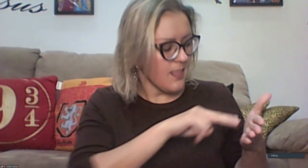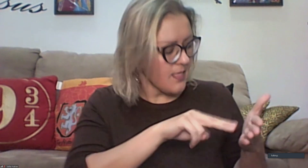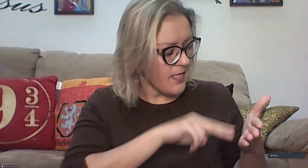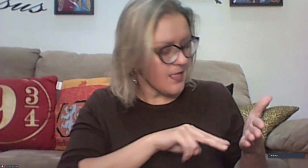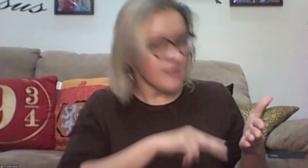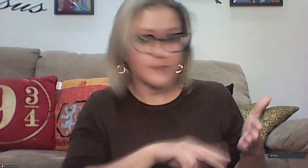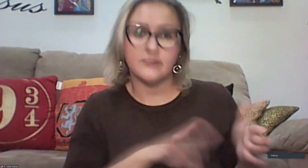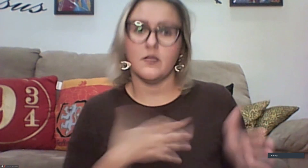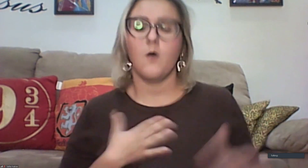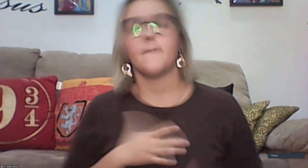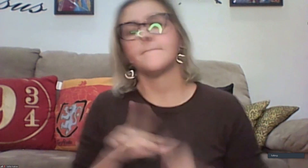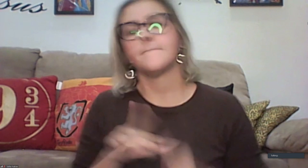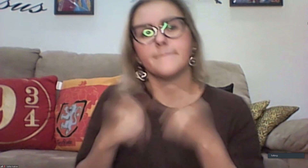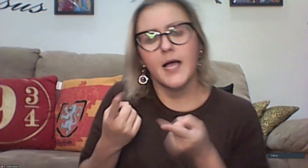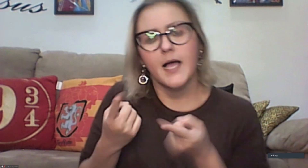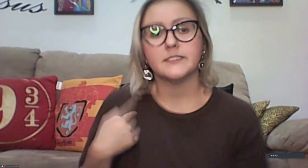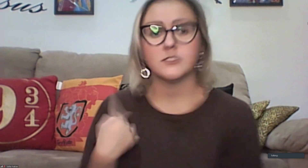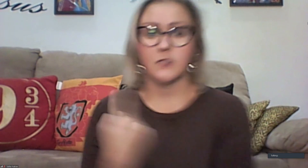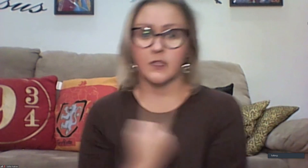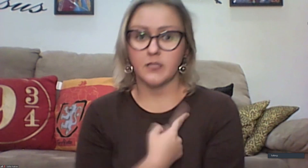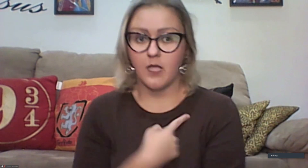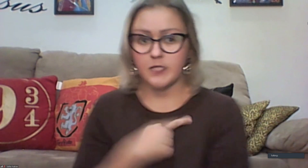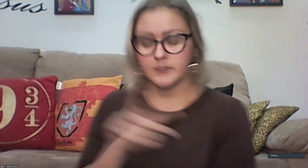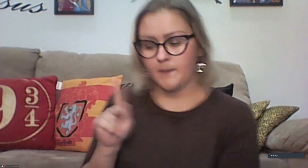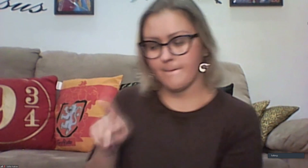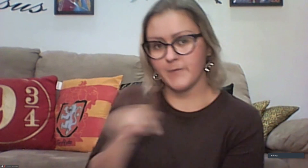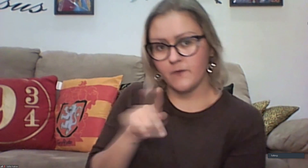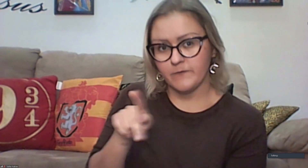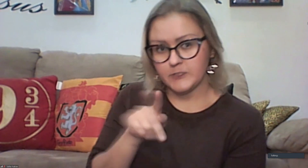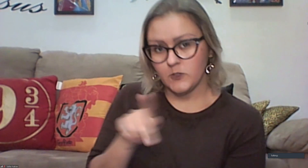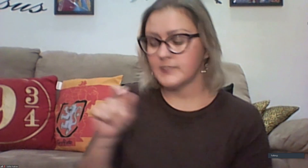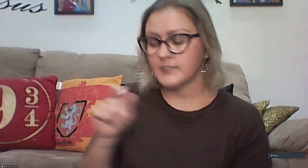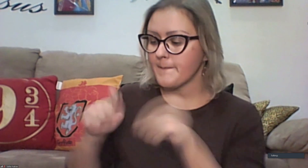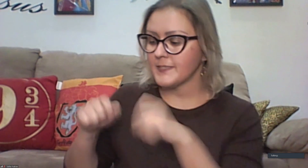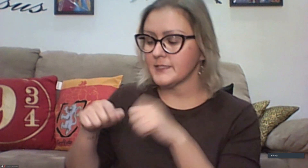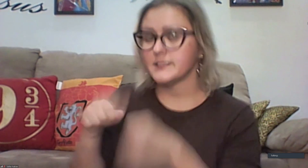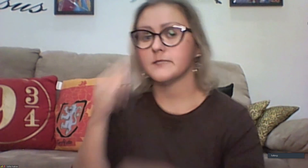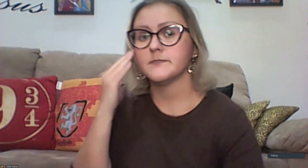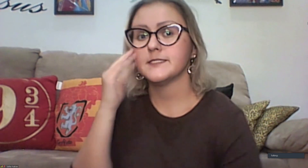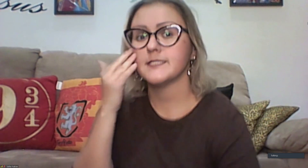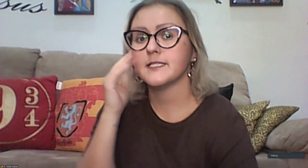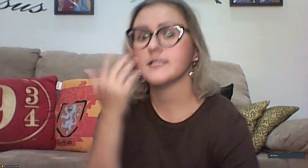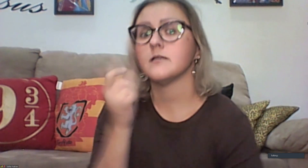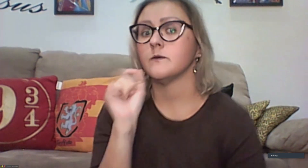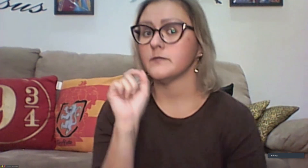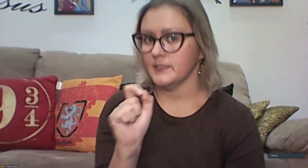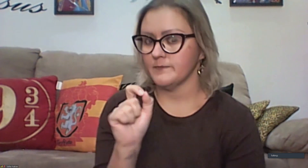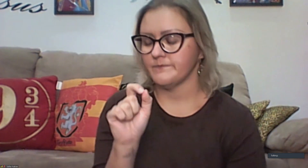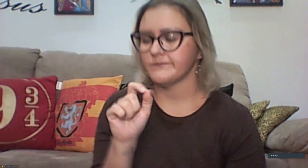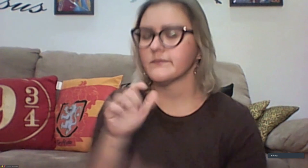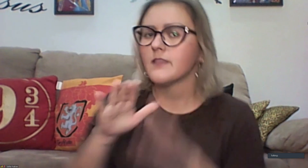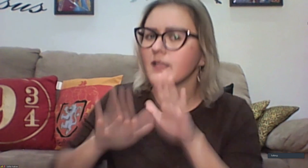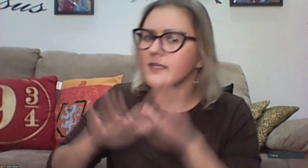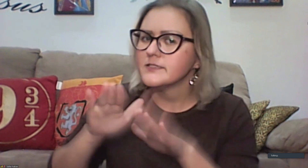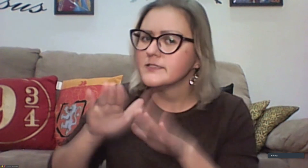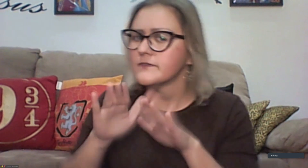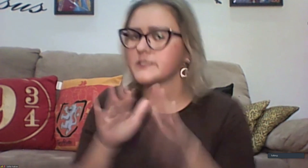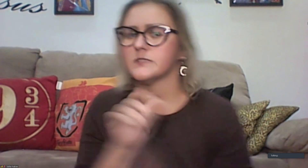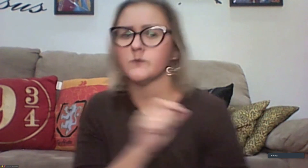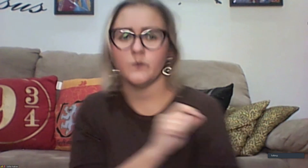entender, enquanto professora, quem é ele. O aluno que é surdo tem as suas